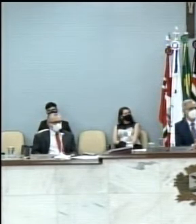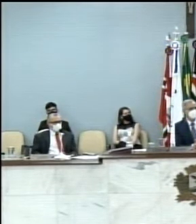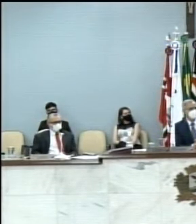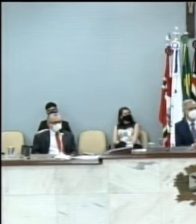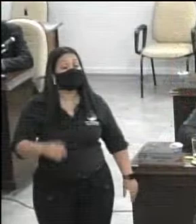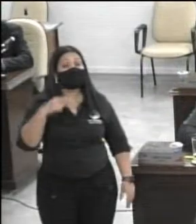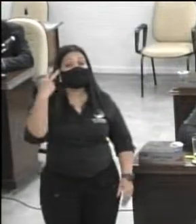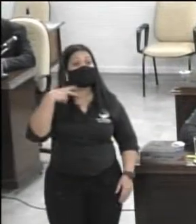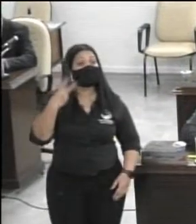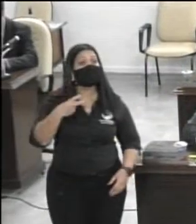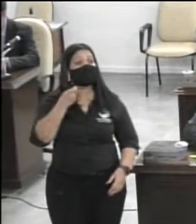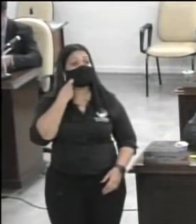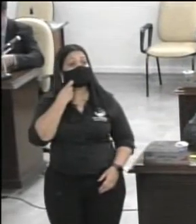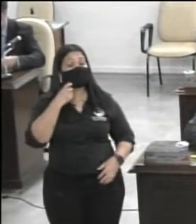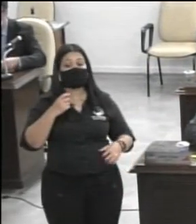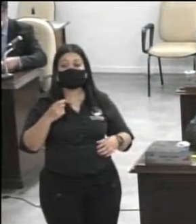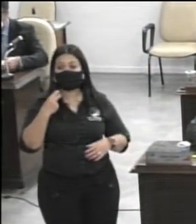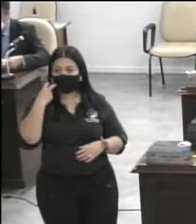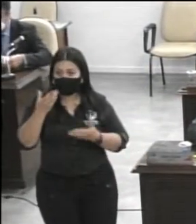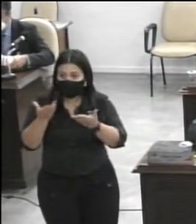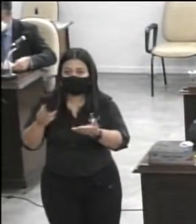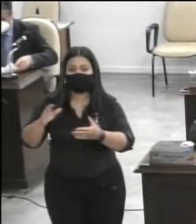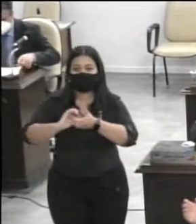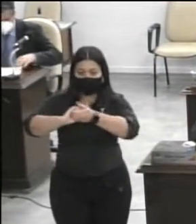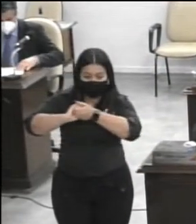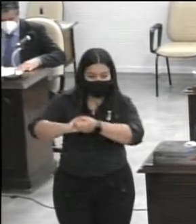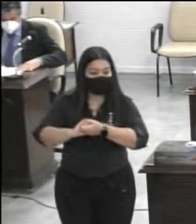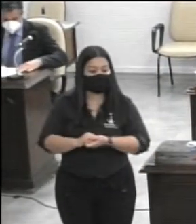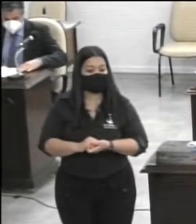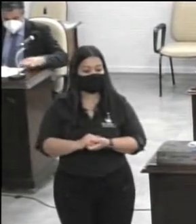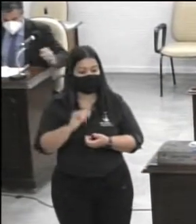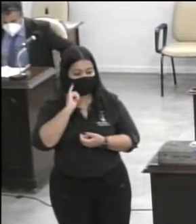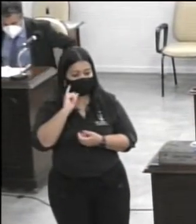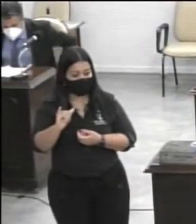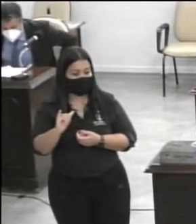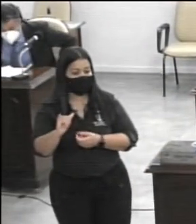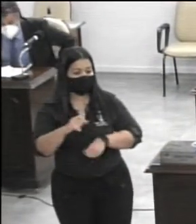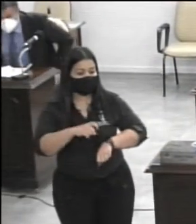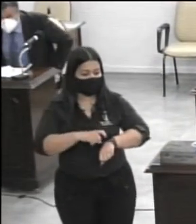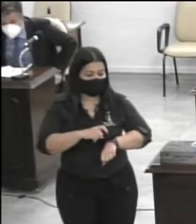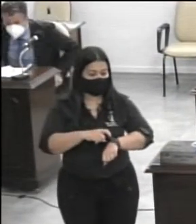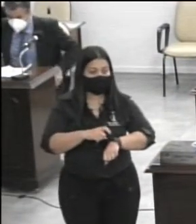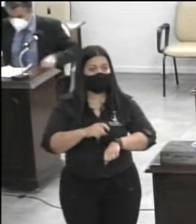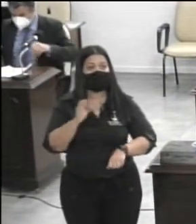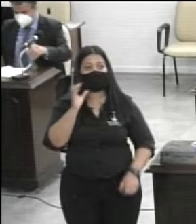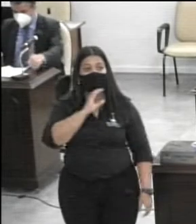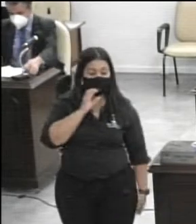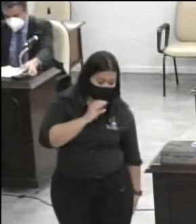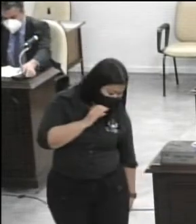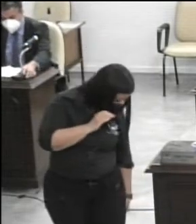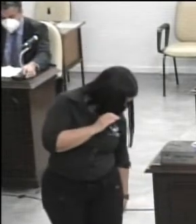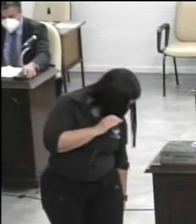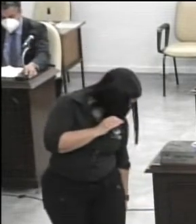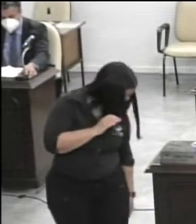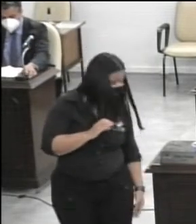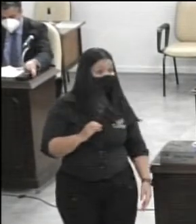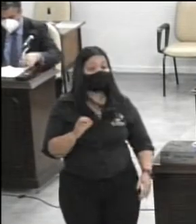cumprimentos, né? Acabou expondo pelo tempo que tem, de forma sucinta, né? Uma cronologia que é